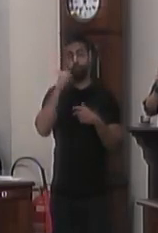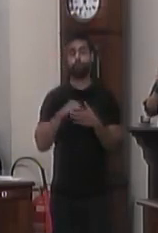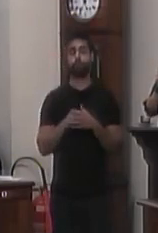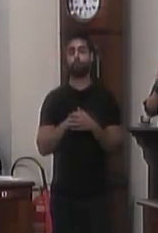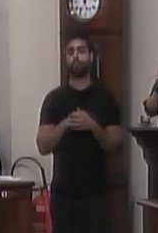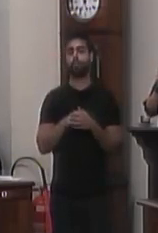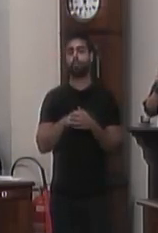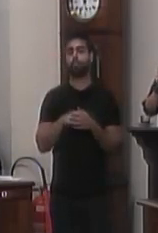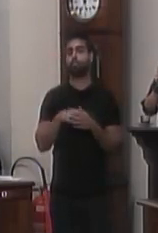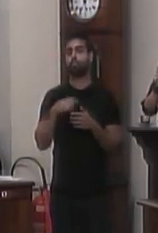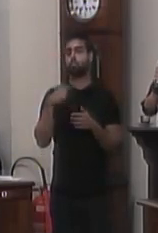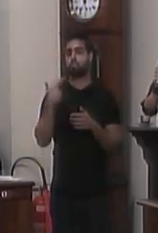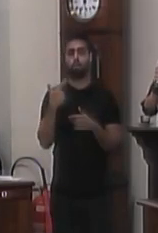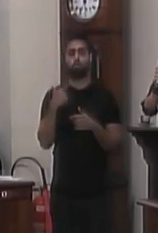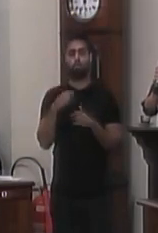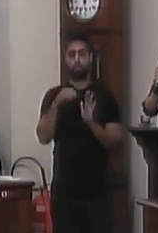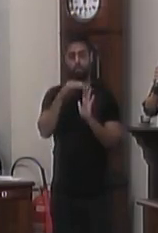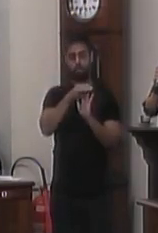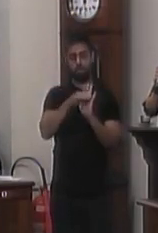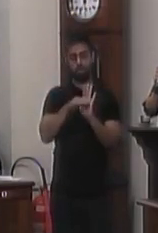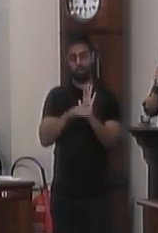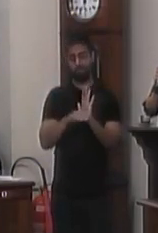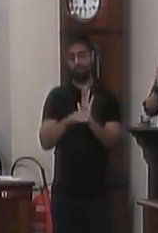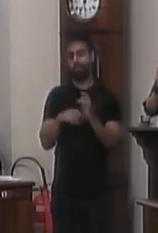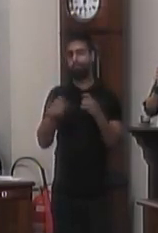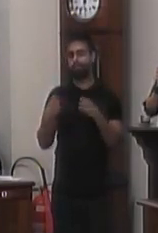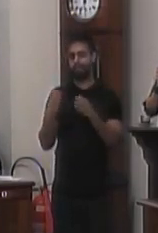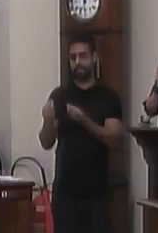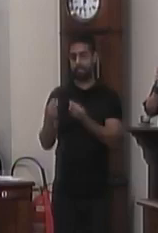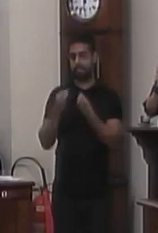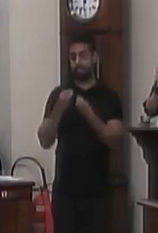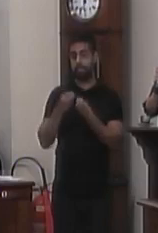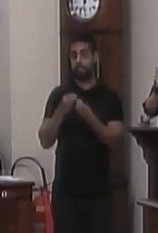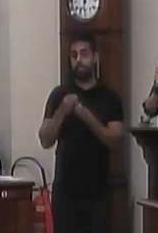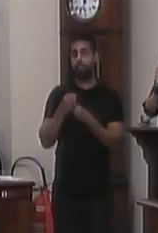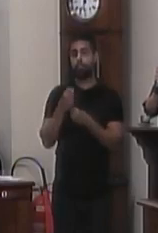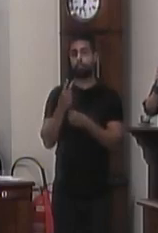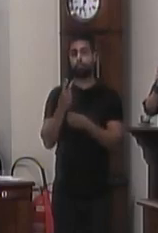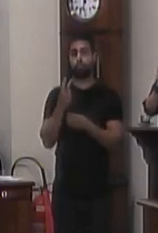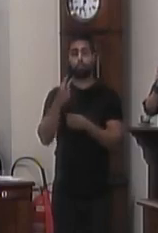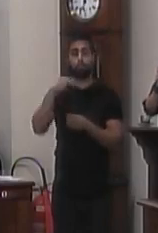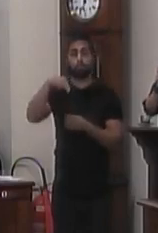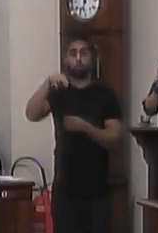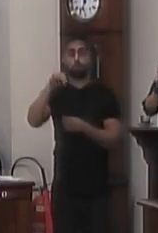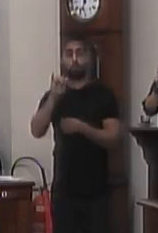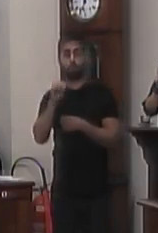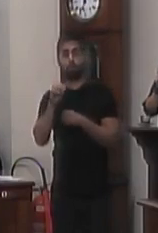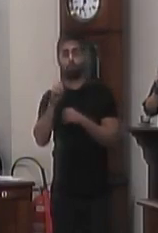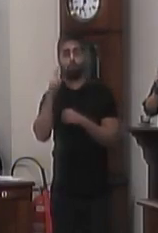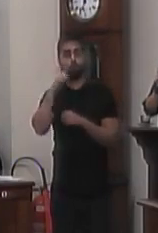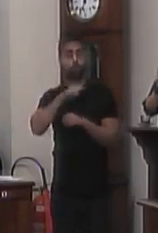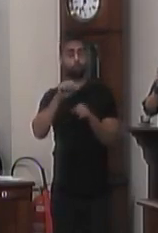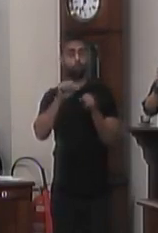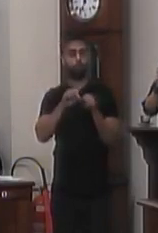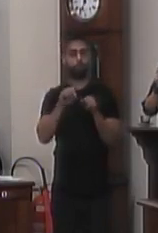tinha isso orçado, a gente precisa desse valor consignado em orçamento para poder fazer